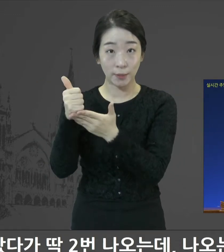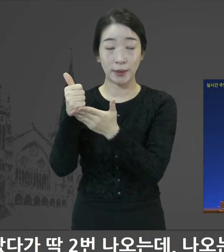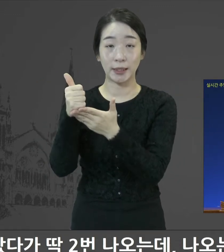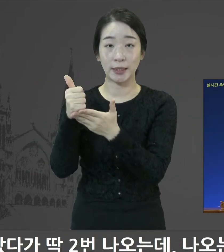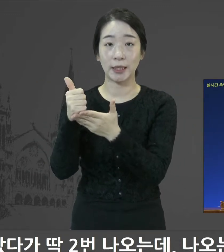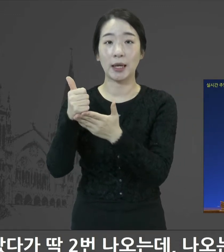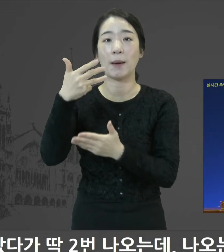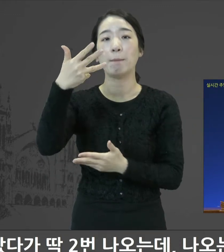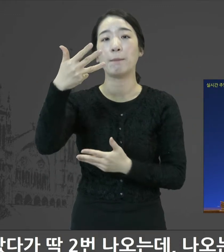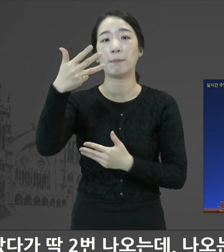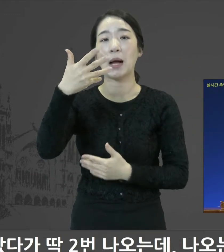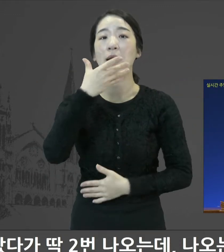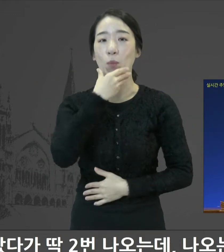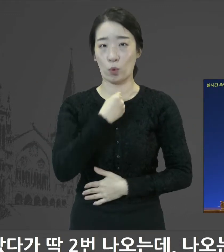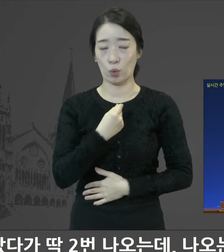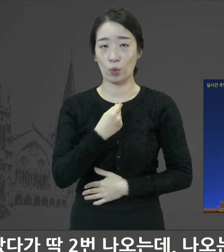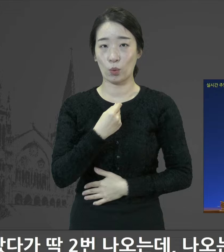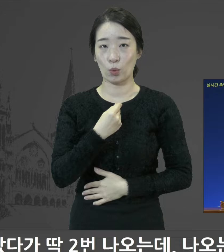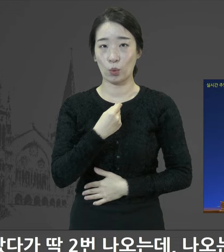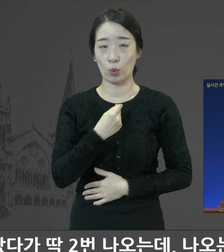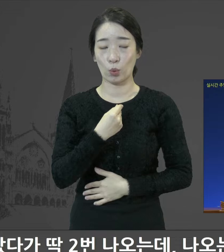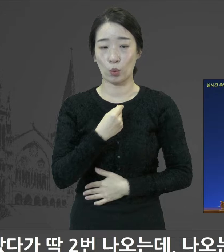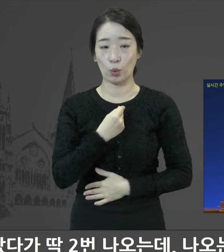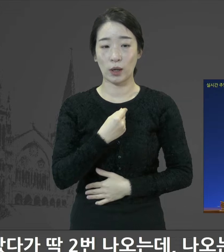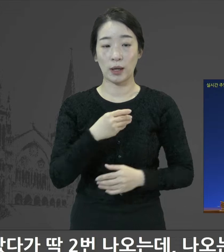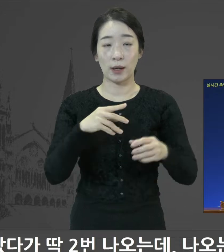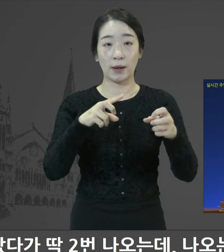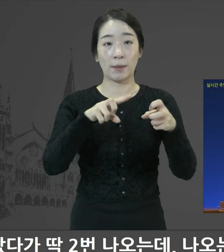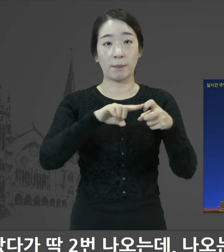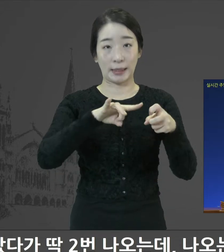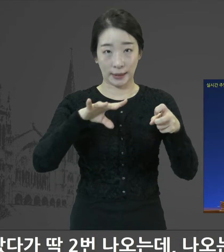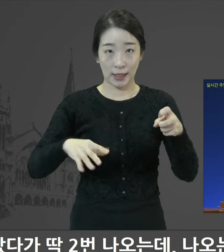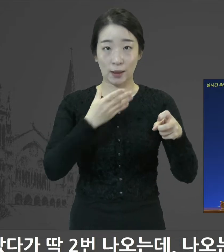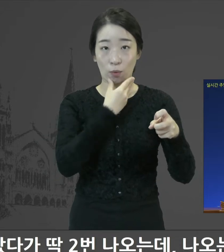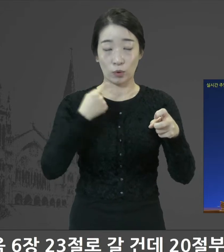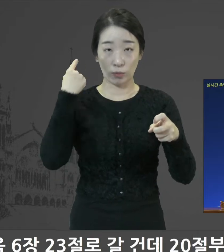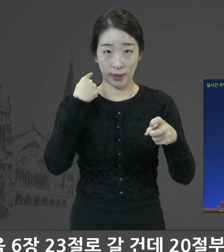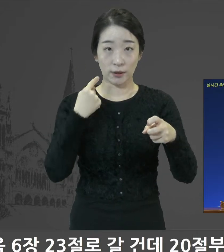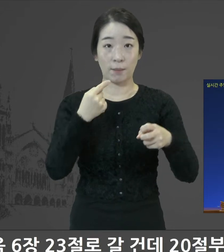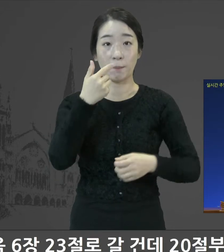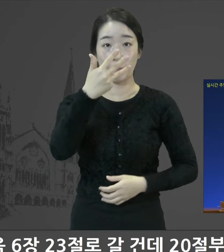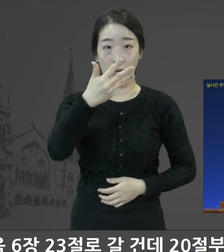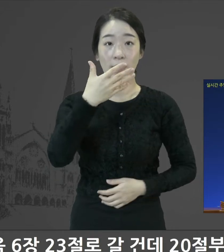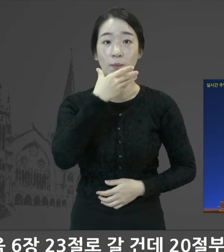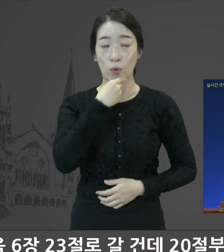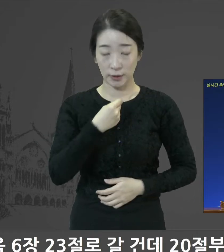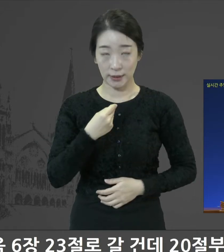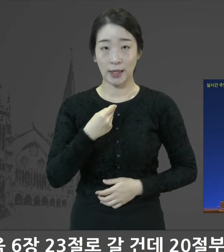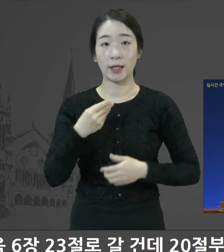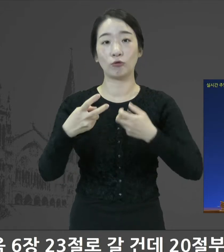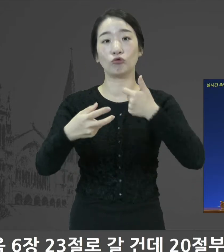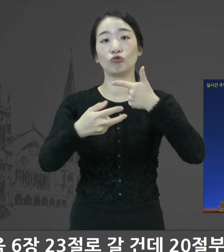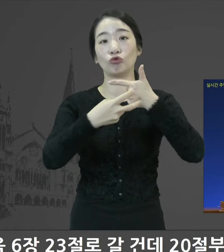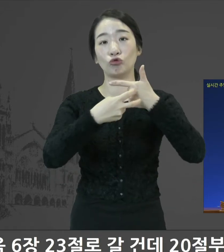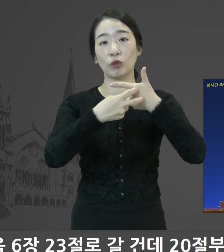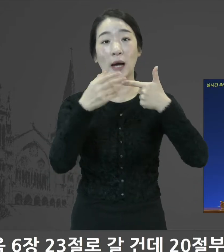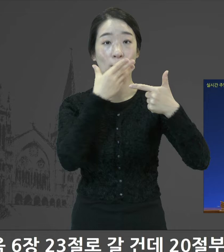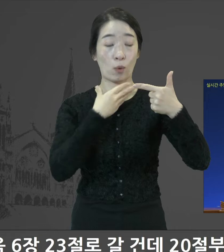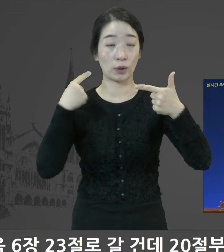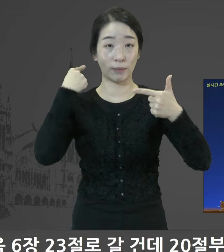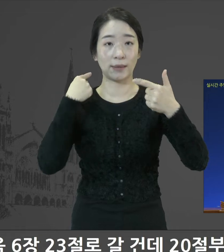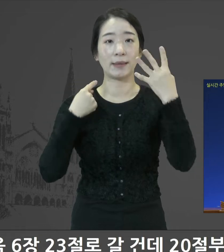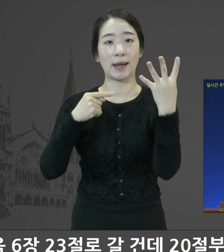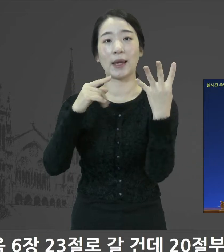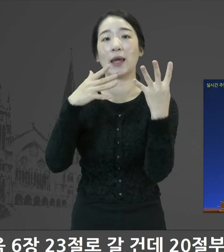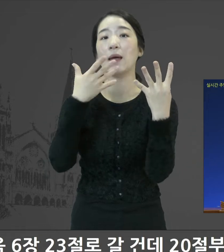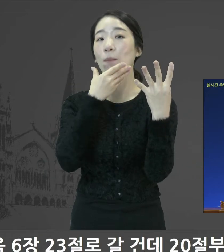팔복, 마태복음에서는 팔복인데 누가복음에서는 그 복이 4개로 압축되어 있습니다. 그래서